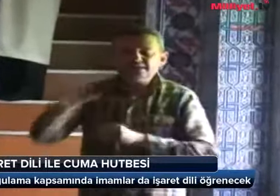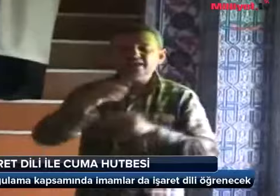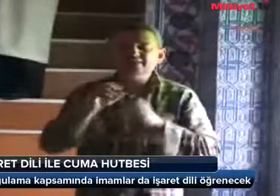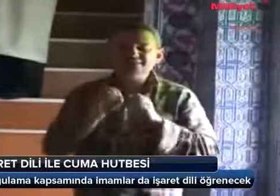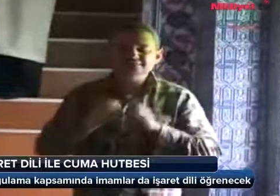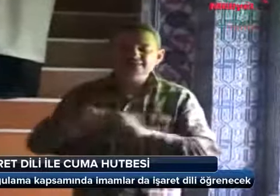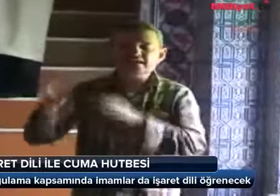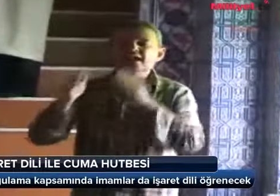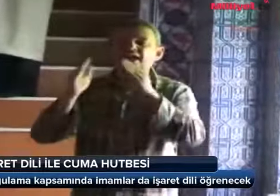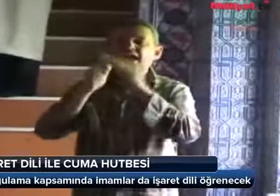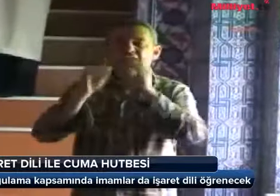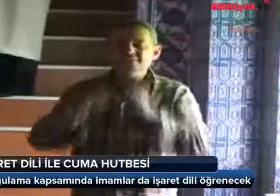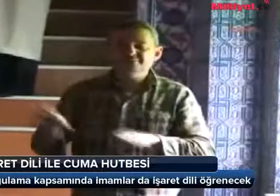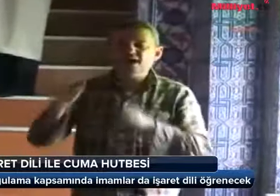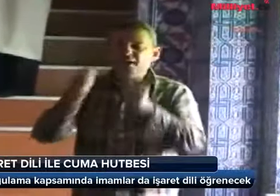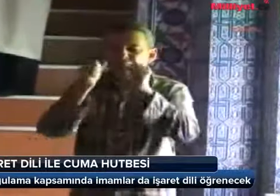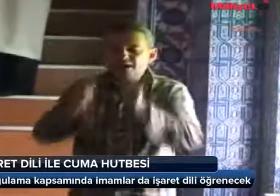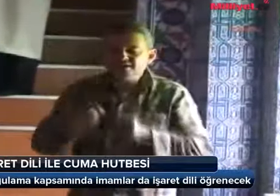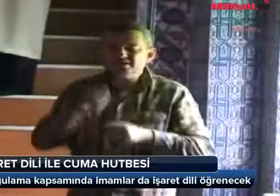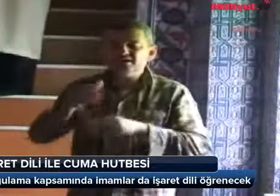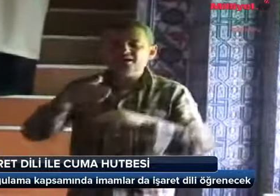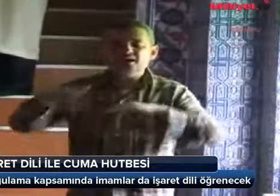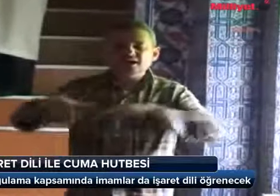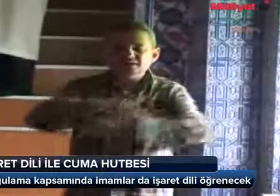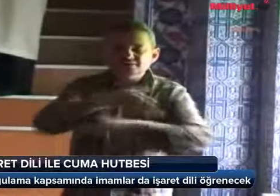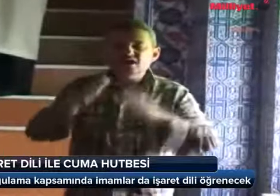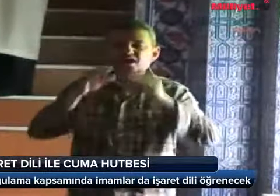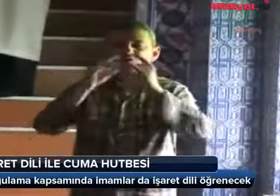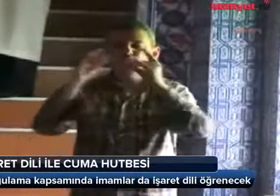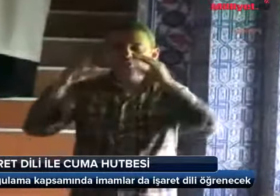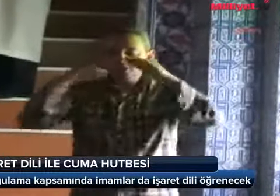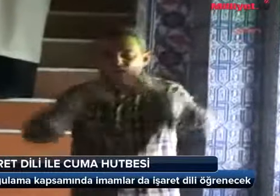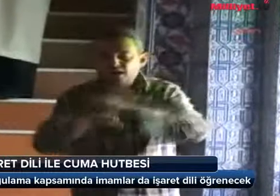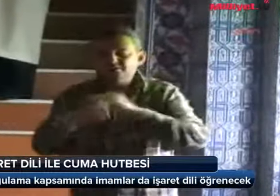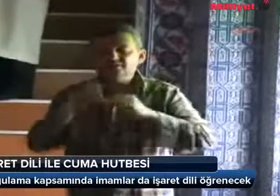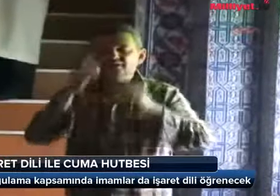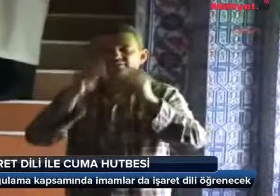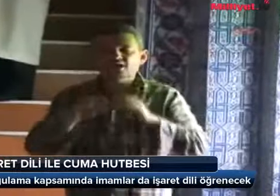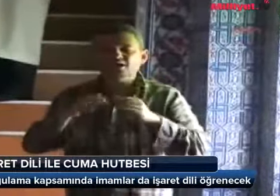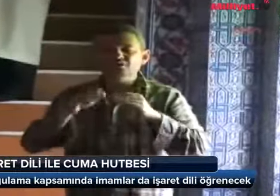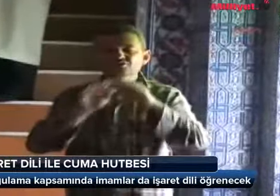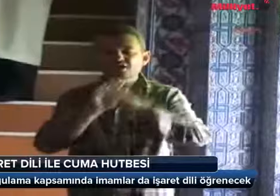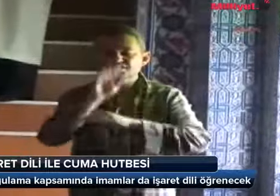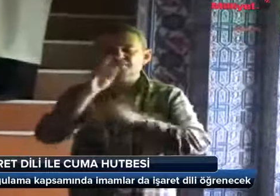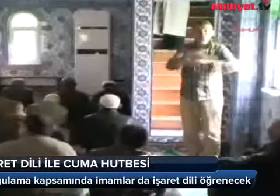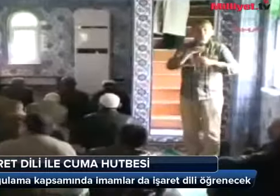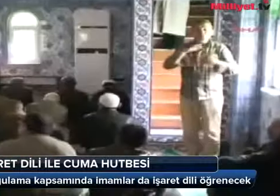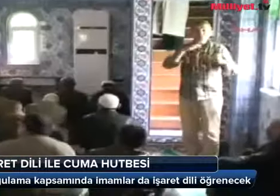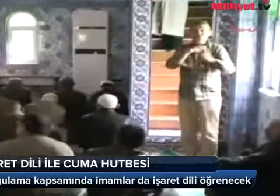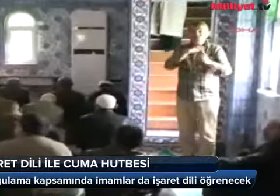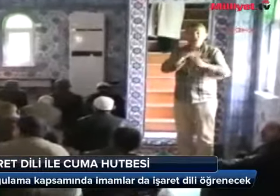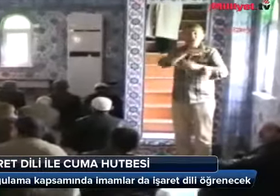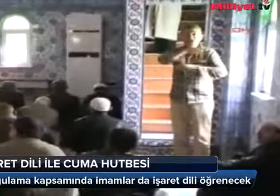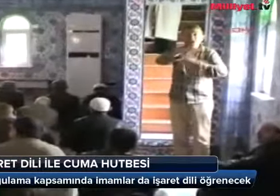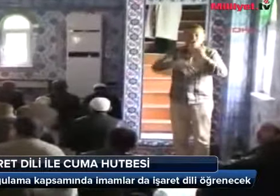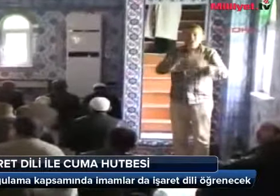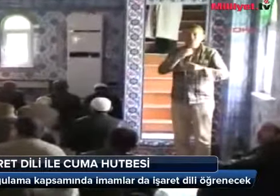engellilere yönelik uygulama sadece camilerle sınırlı kalmayacak. Çeşitli kamu kurumlarında da bazı çalışanlara eğitim